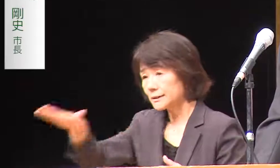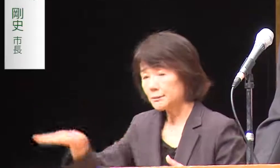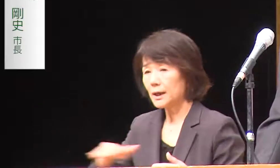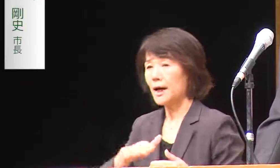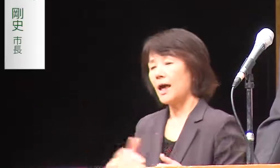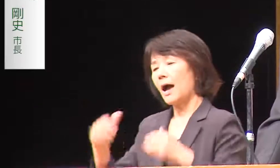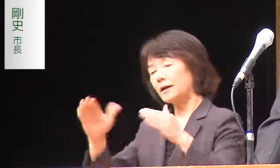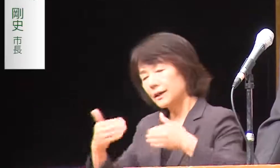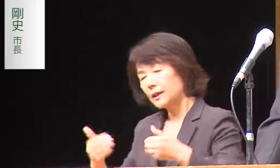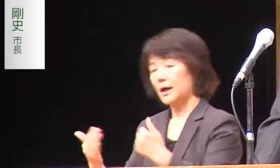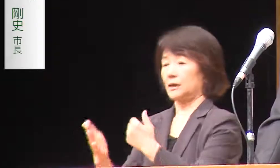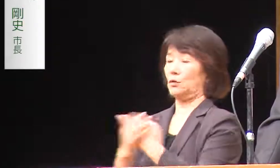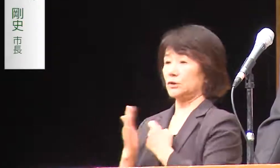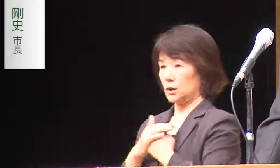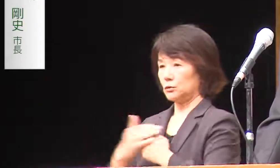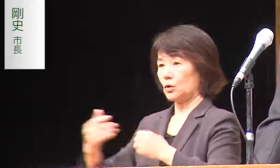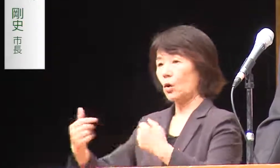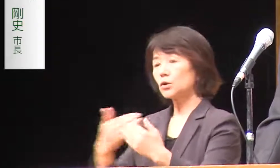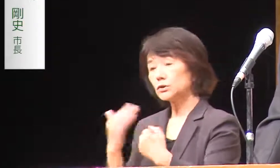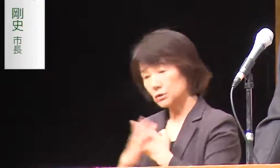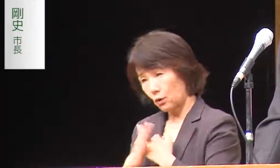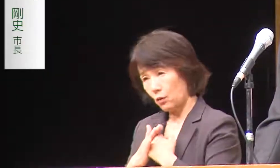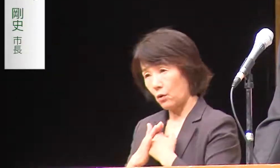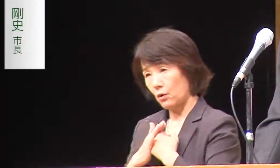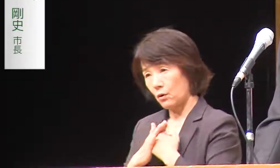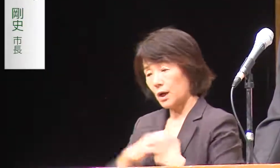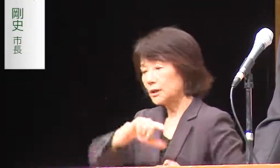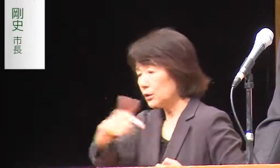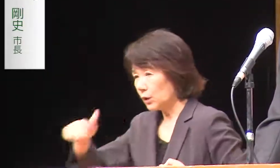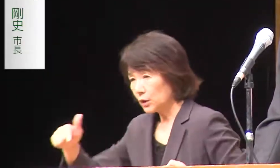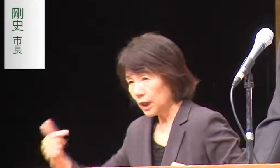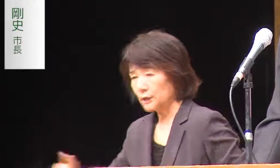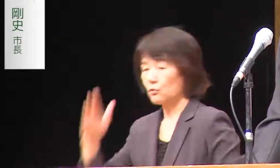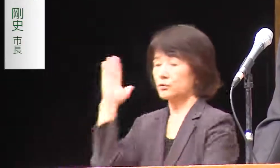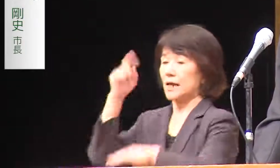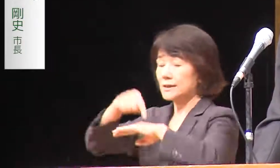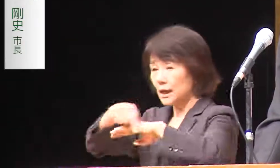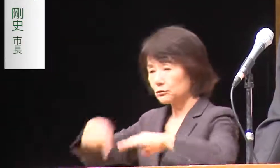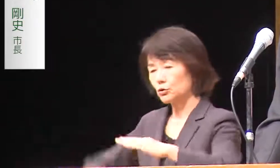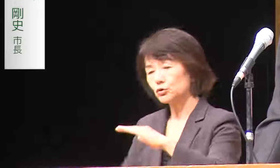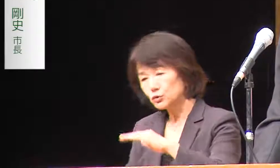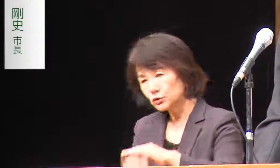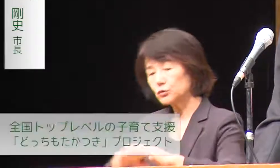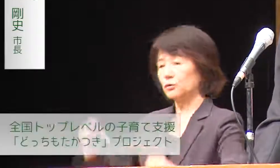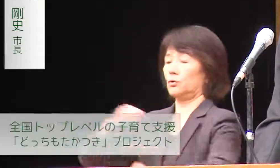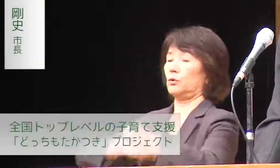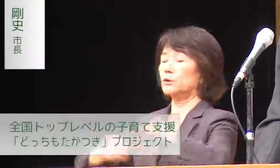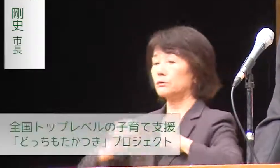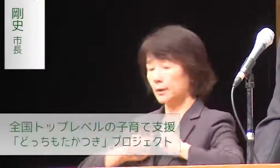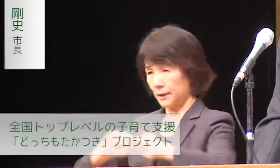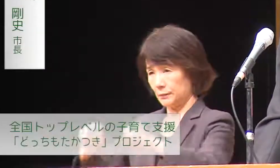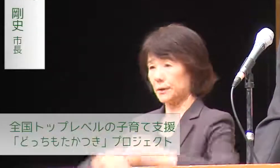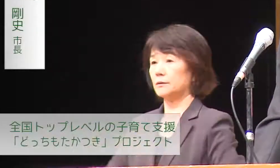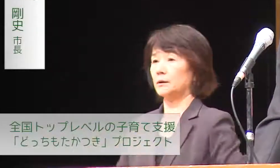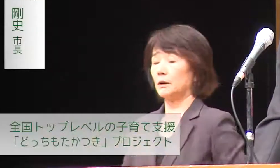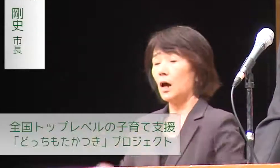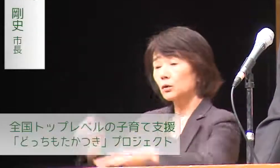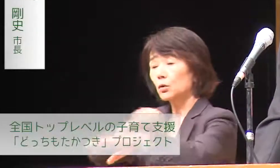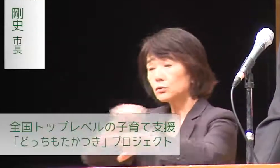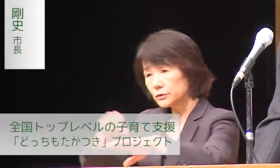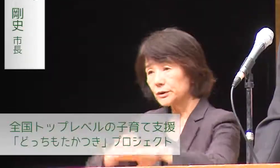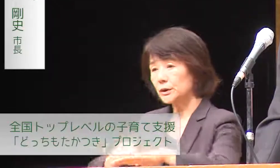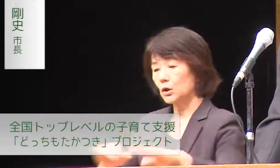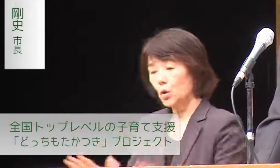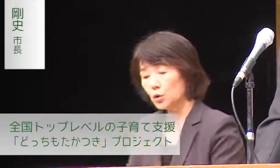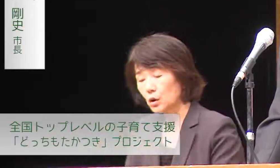の温かいご支援とご指導のもと、さまざまな施策の充実に取り組んでまいりました。特に子